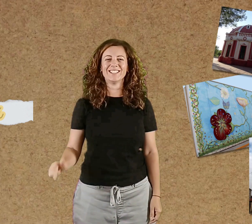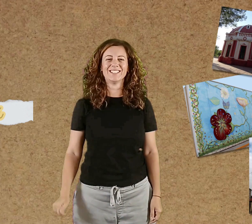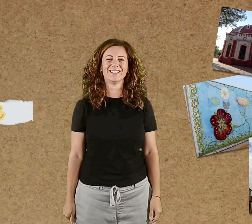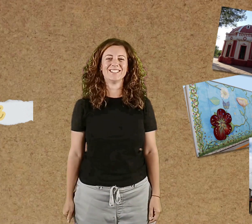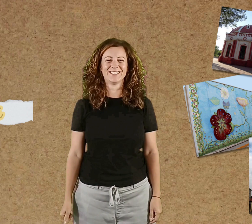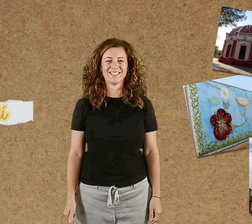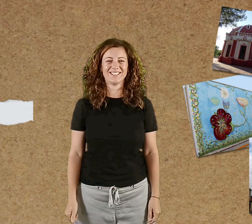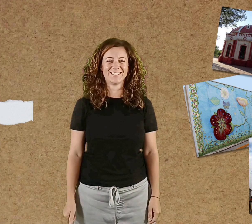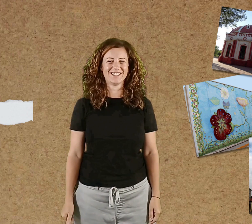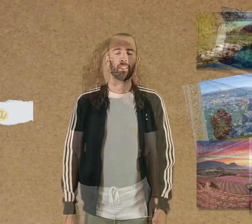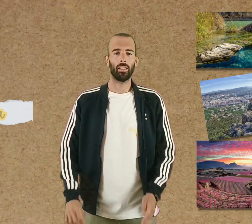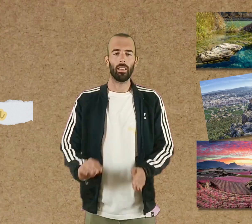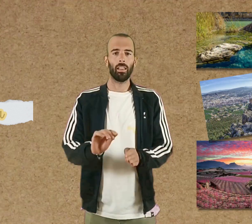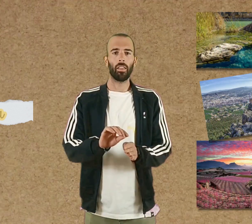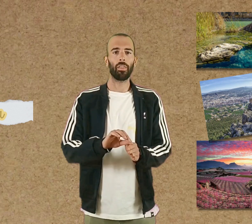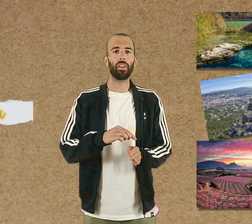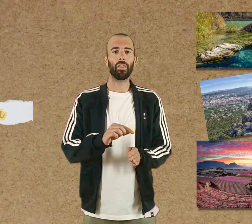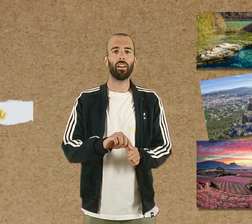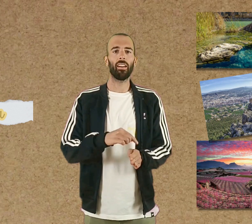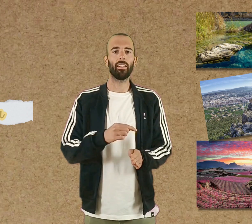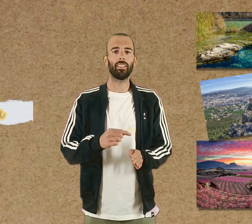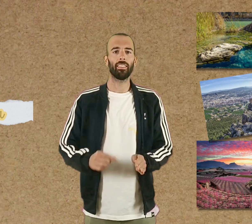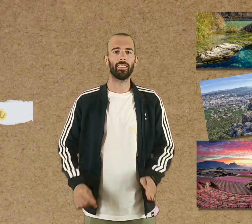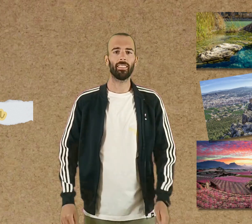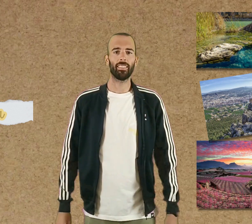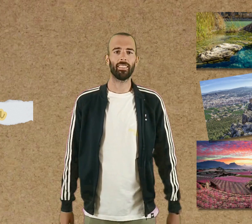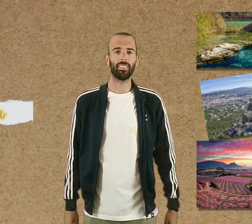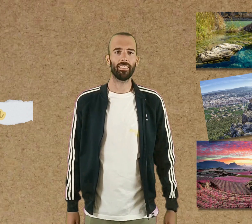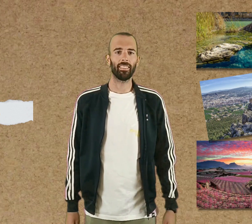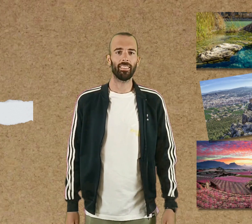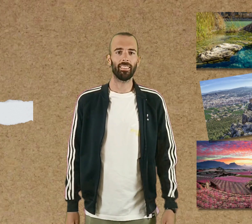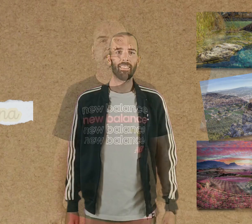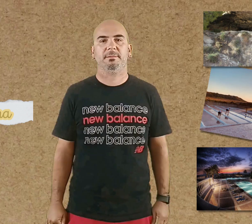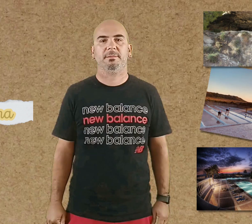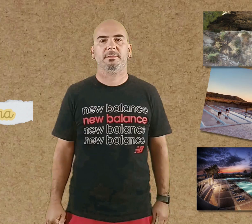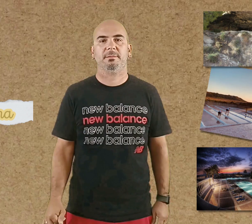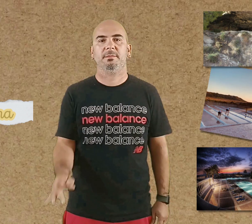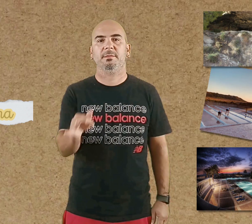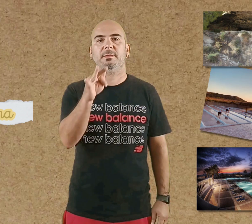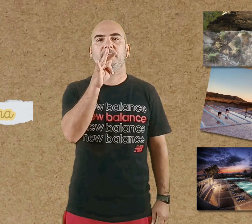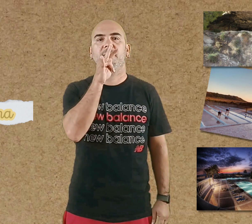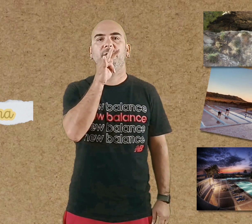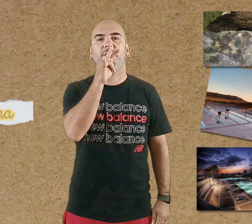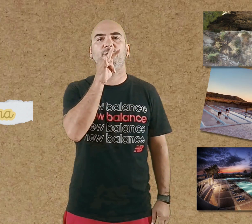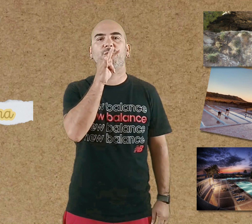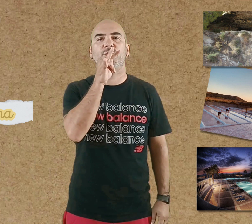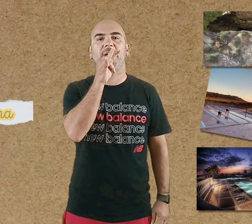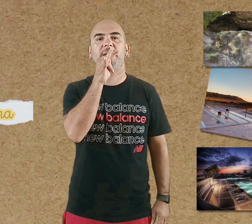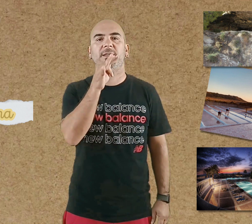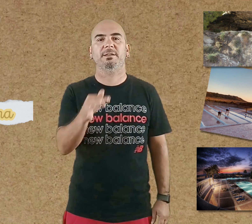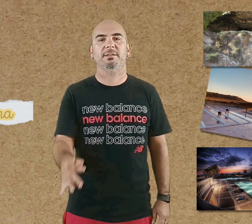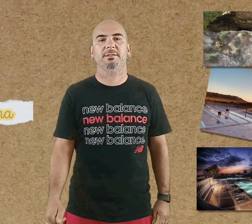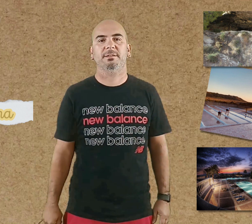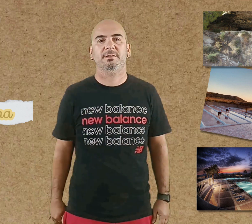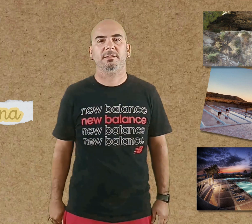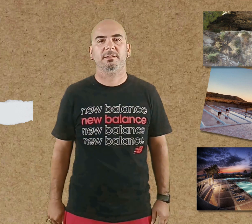corazón, vívelo. Sus playas esconden tesoros en cada puesta de sol. Oh,